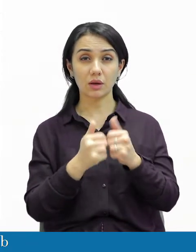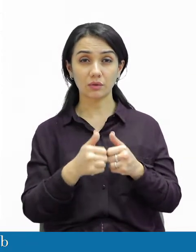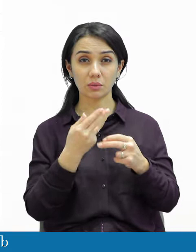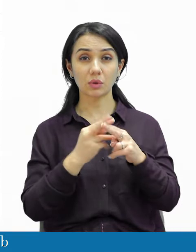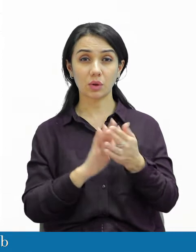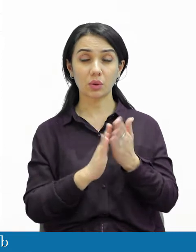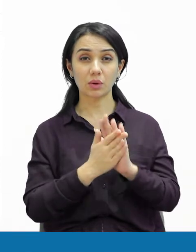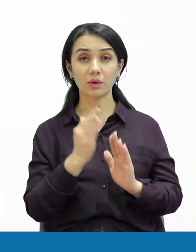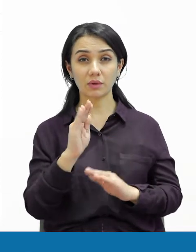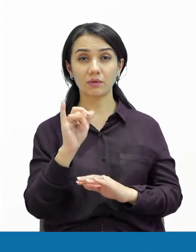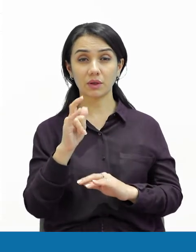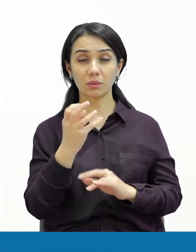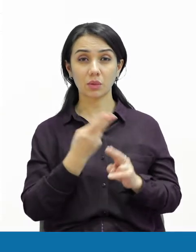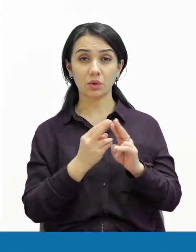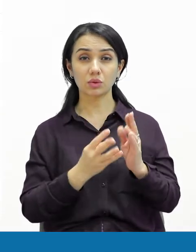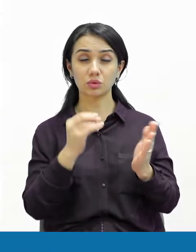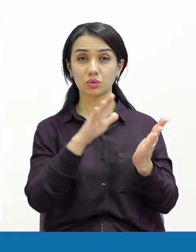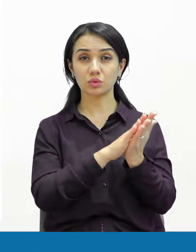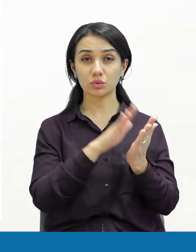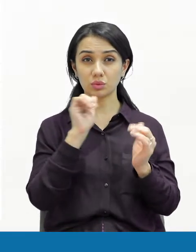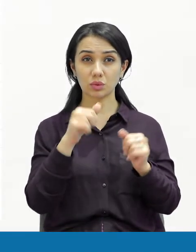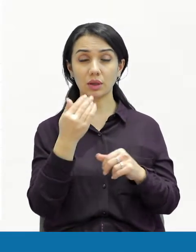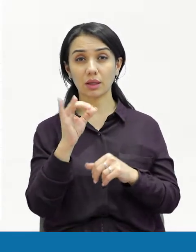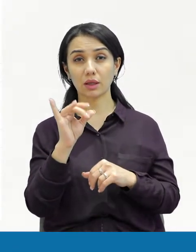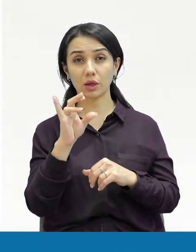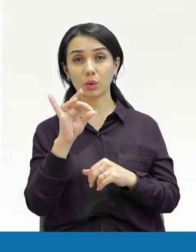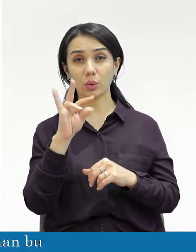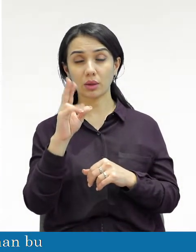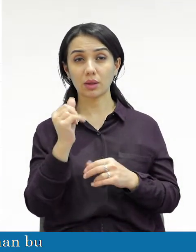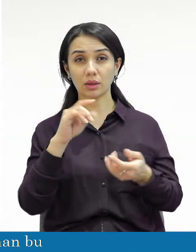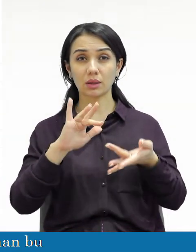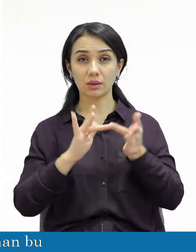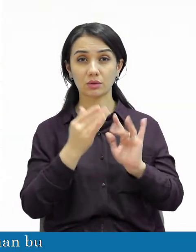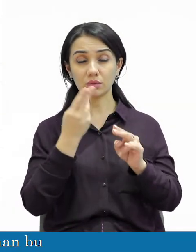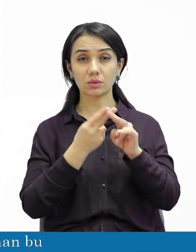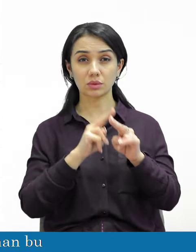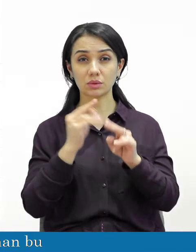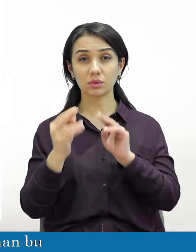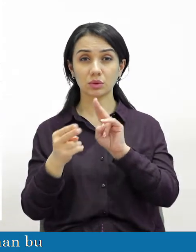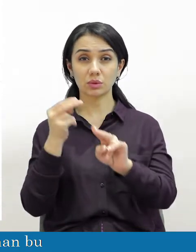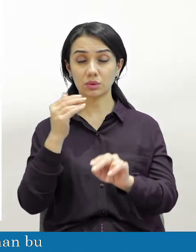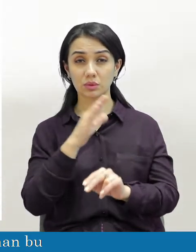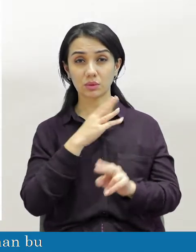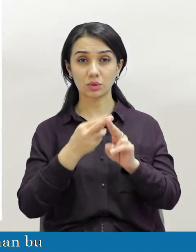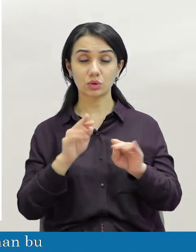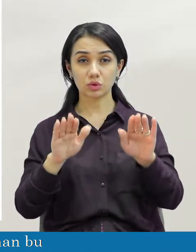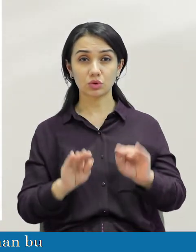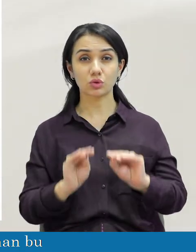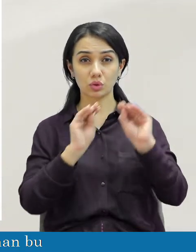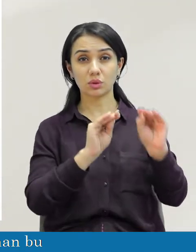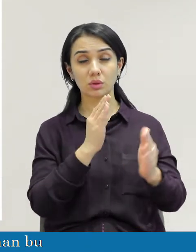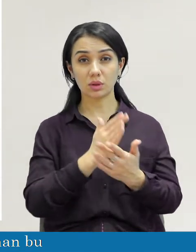shu Figma'ni o'ziga tushirib olishimiz mumkin. Masalan, mana bu ikonkani men internetdan feathericon.com dan skachat qilib joylashtirib